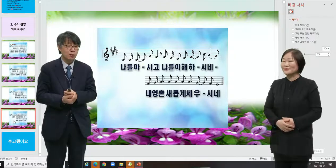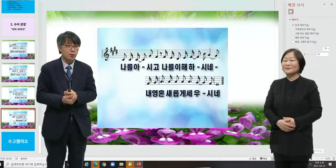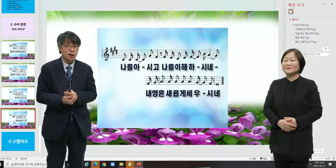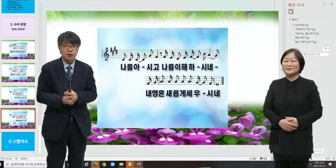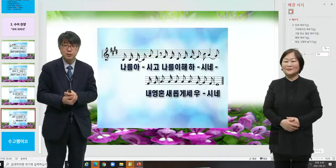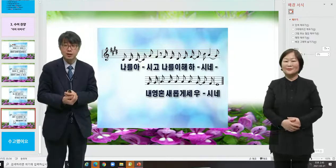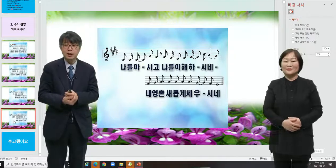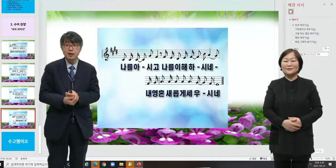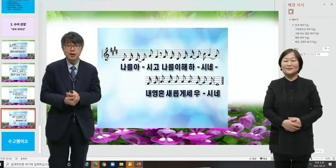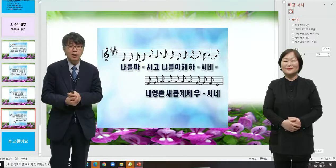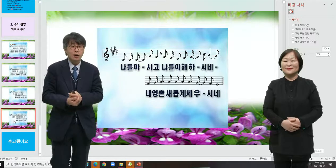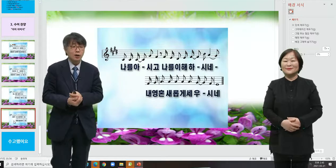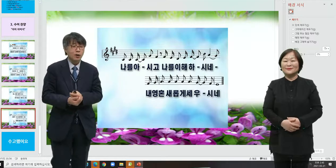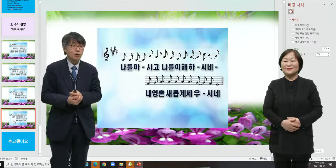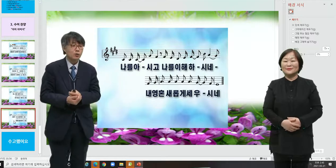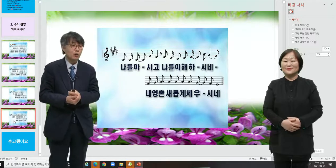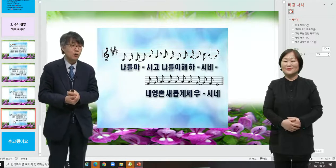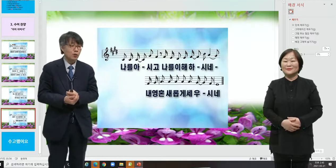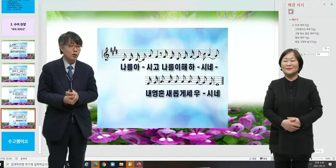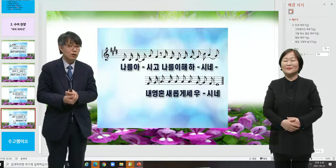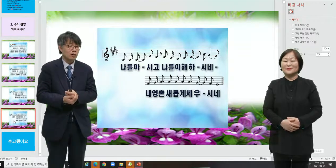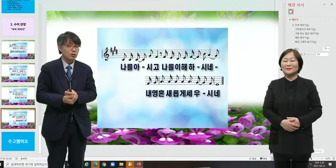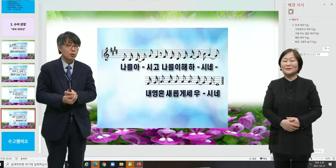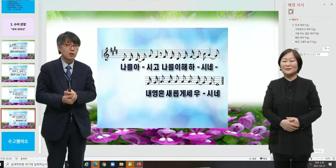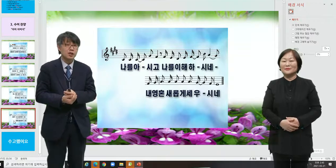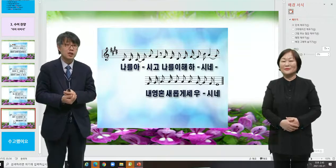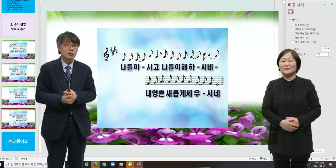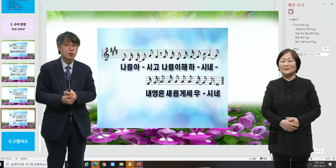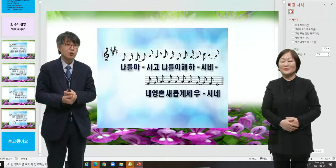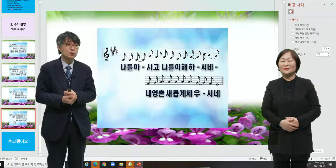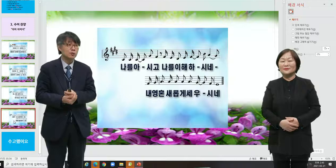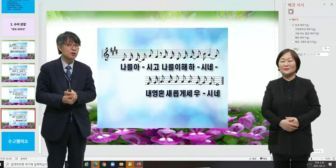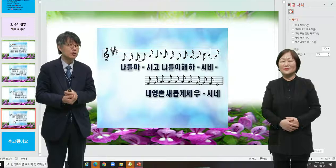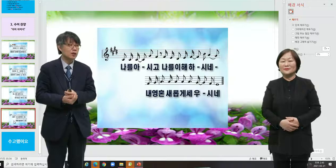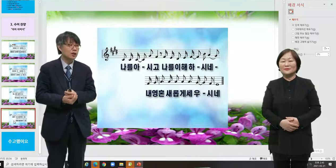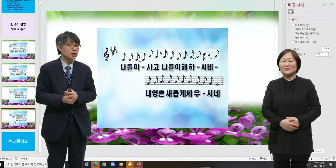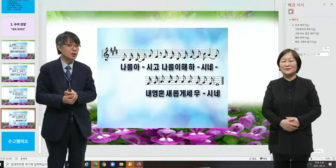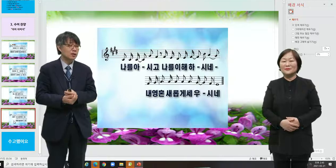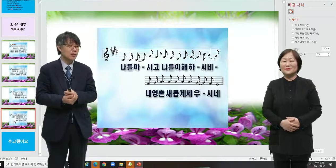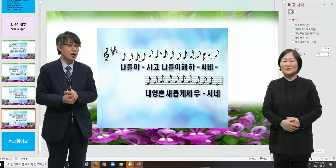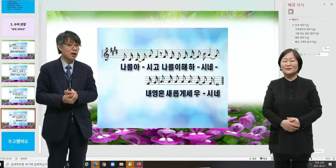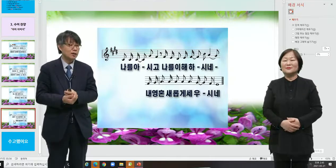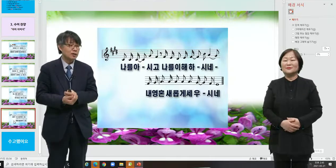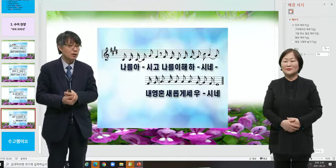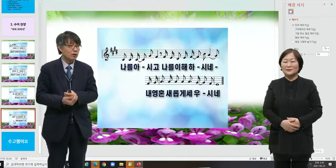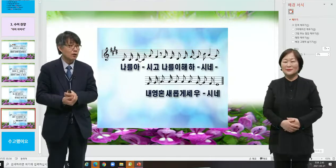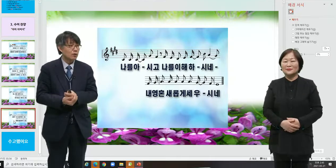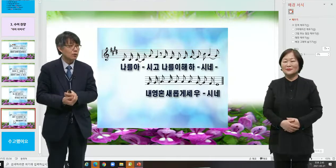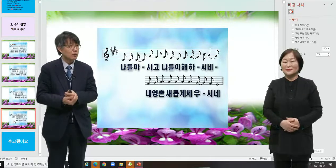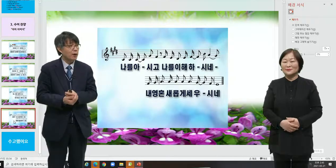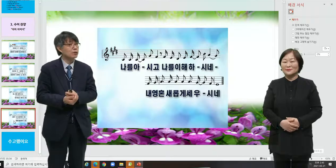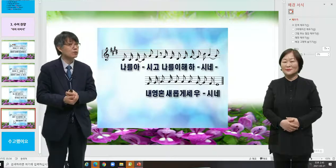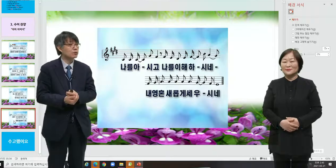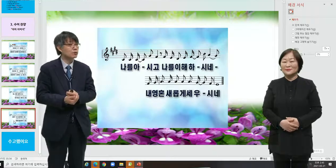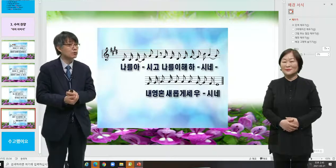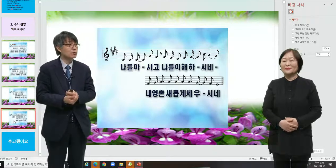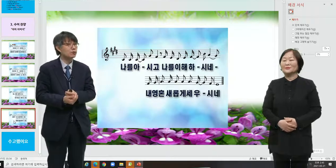배워보도록 하겠습니다. 오늘도 좀 길긴 했지만 복습이 좀 길어서 길긴 했지만 많은 수어를